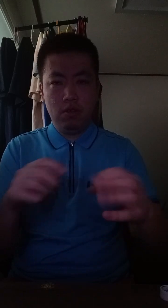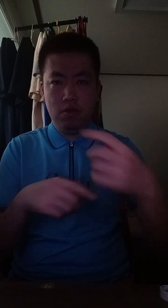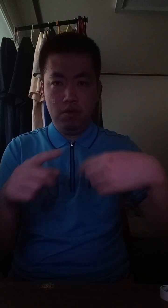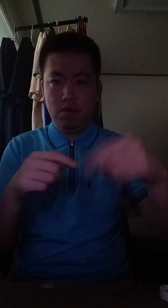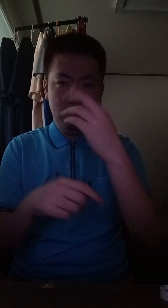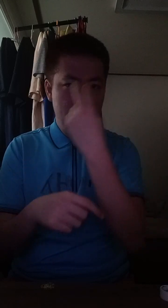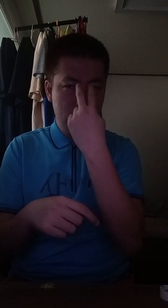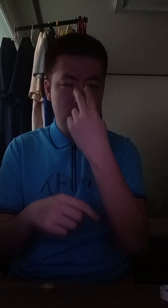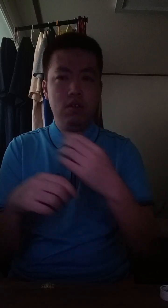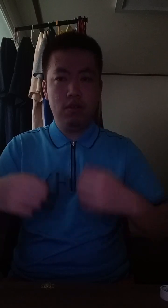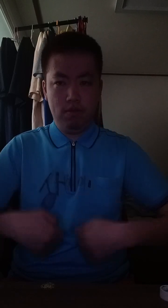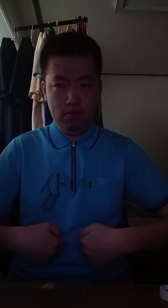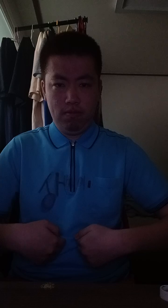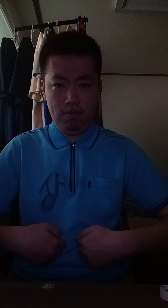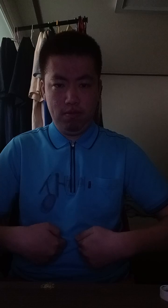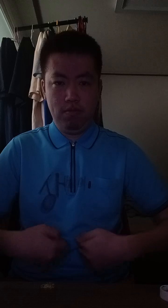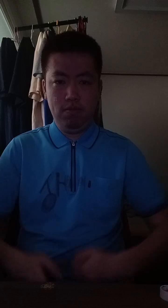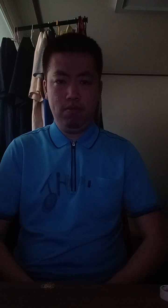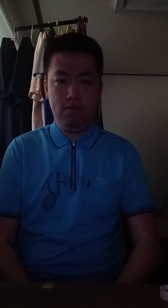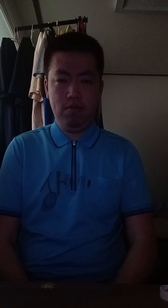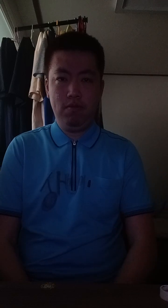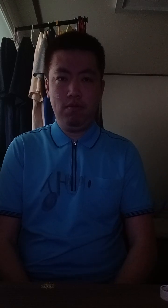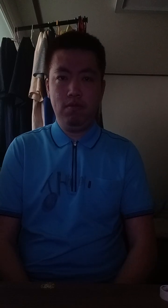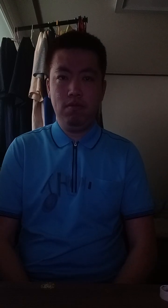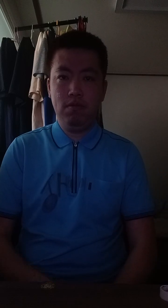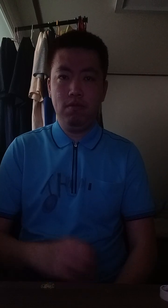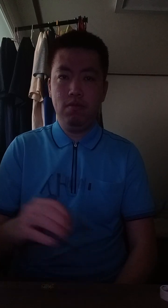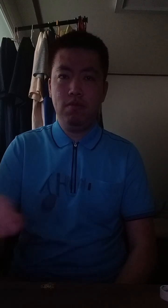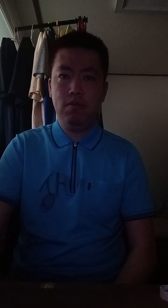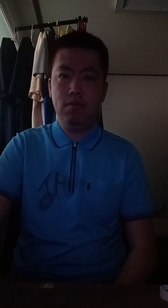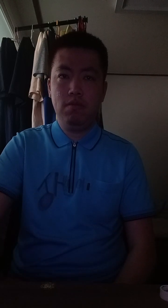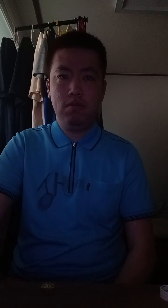검토해야 한다고 당부했습니다. YTN 김경아입니다.